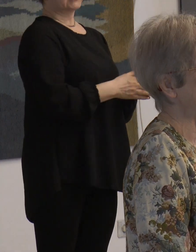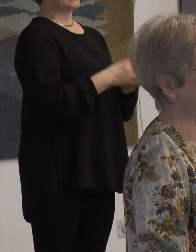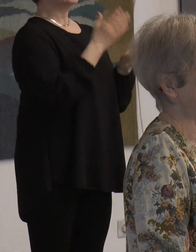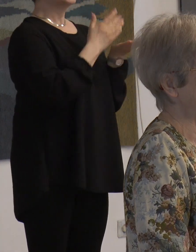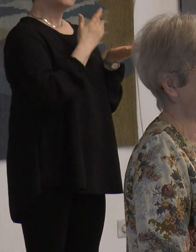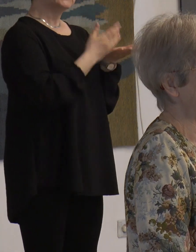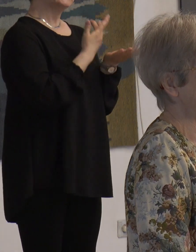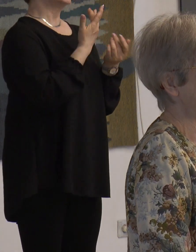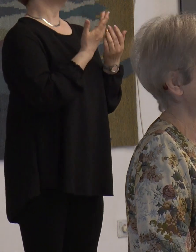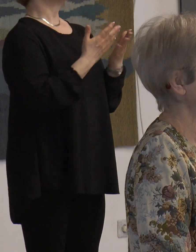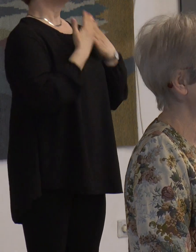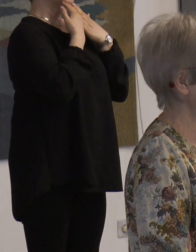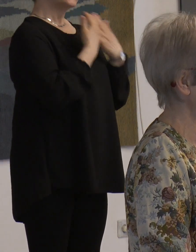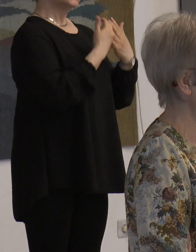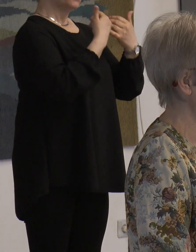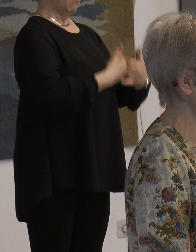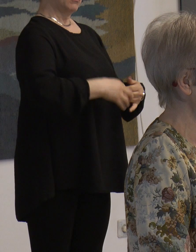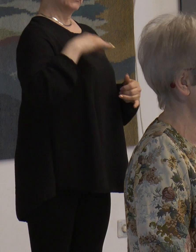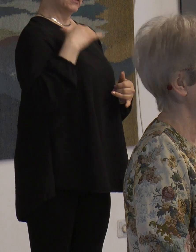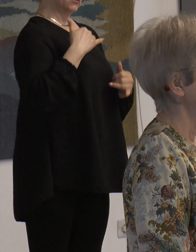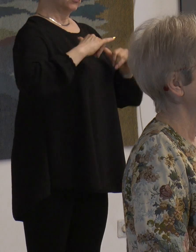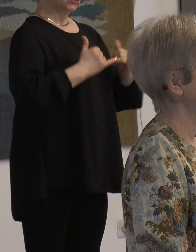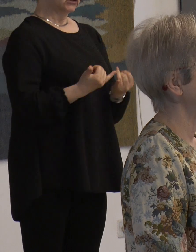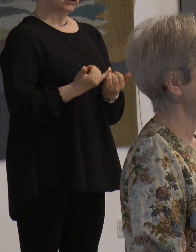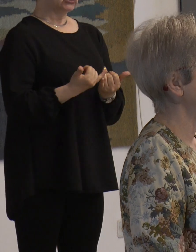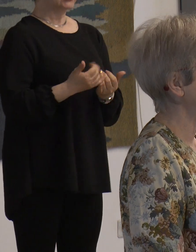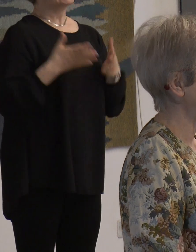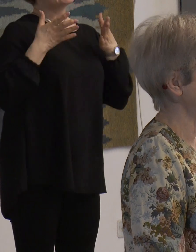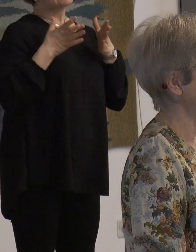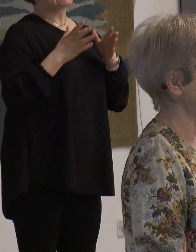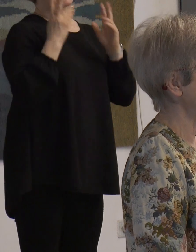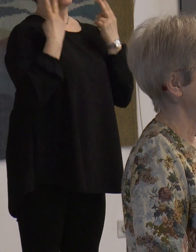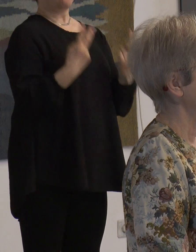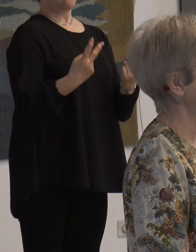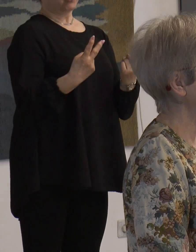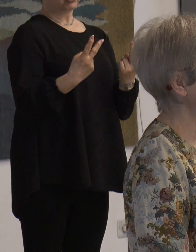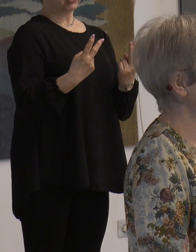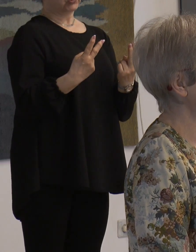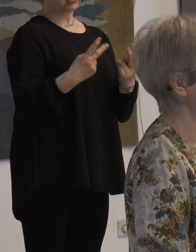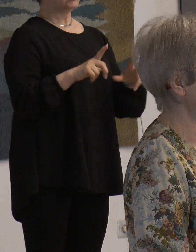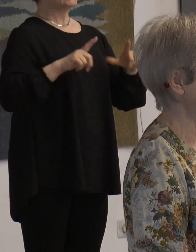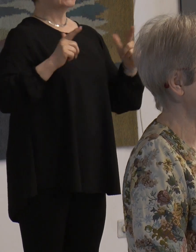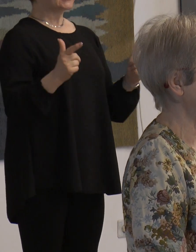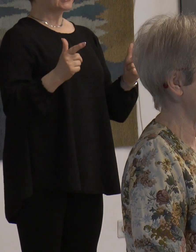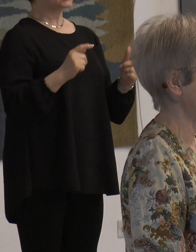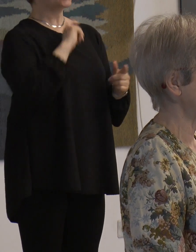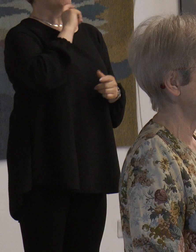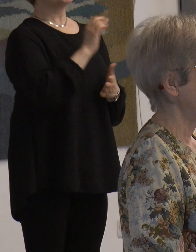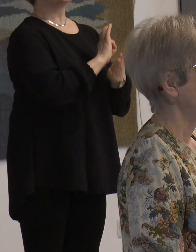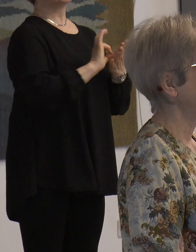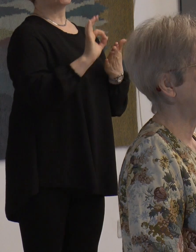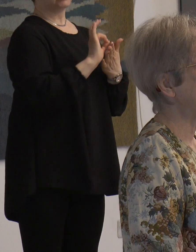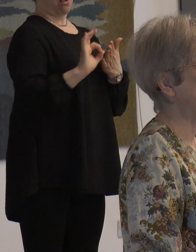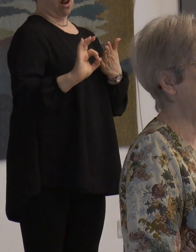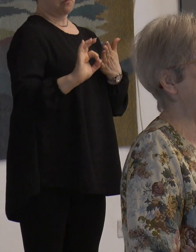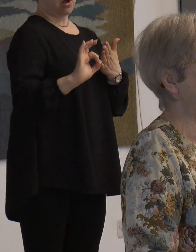csak köszönni tudjuk ezt a ma délelőttön is. Hiszen nagyon fontos, hogy éltessük a magyar irodalmat,